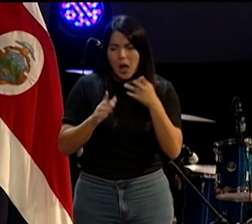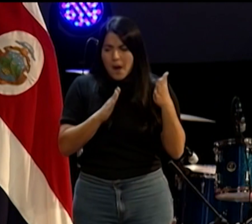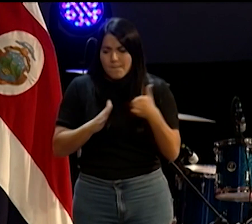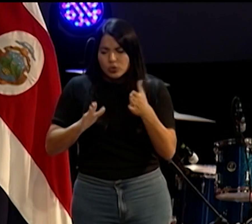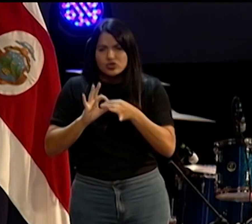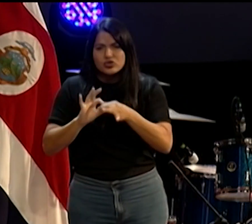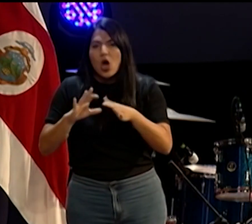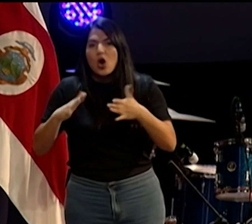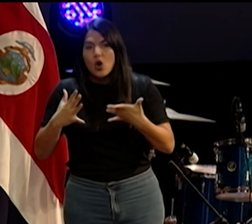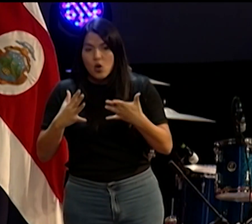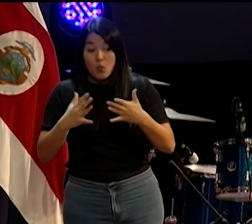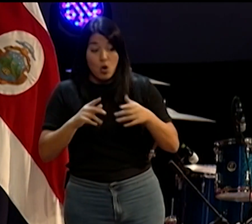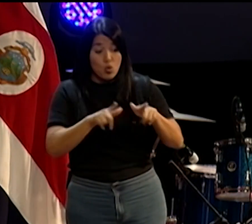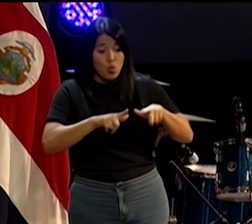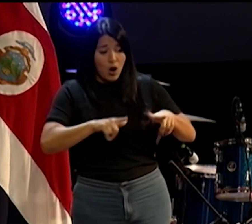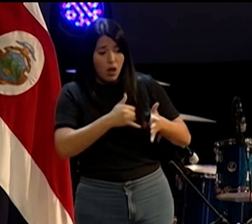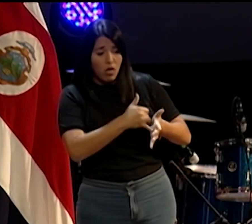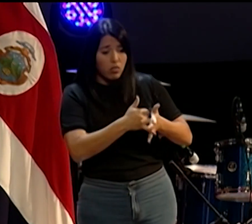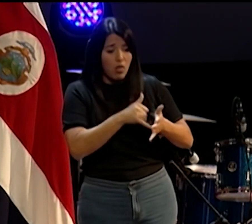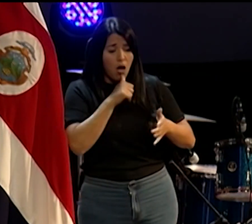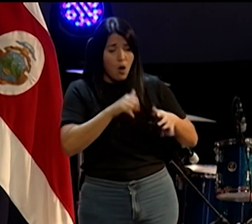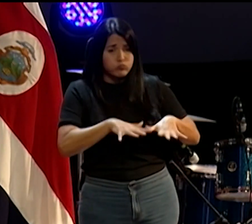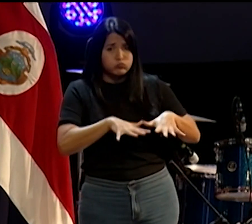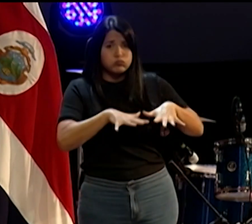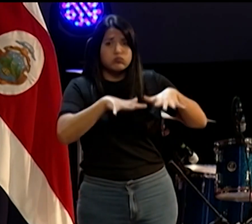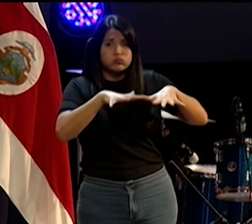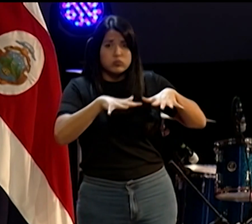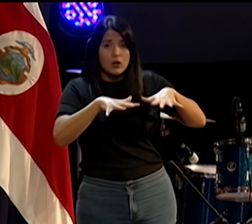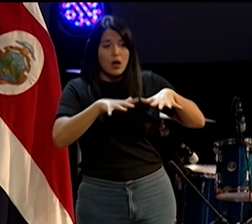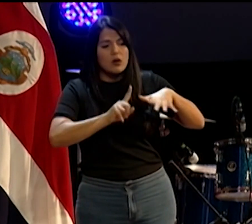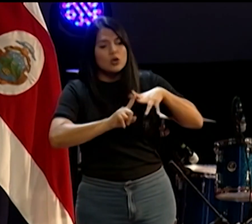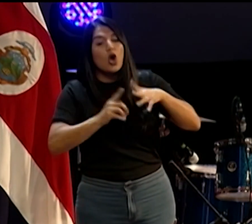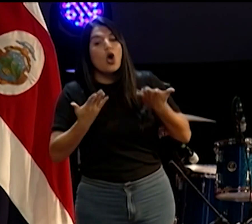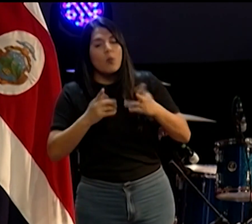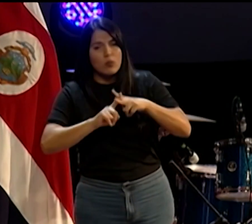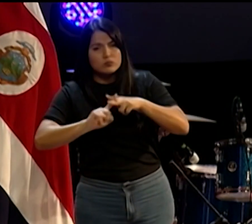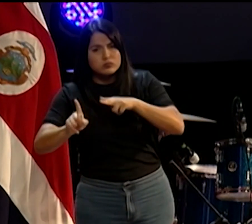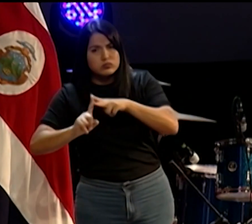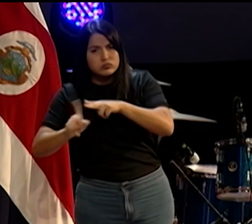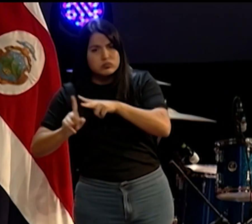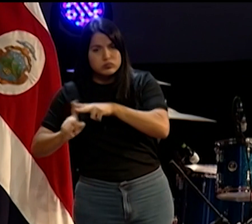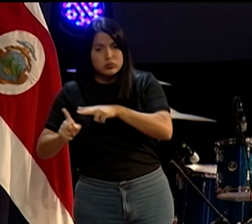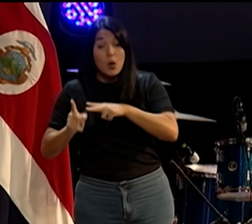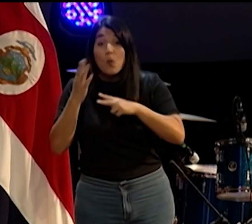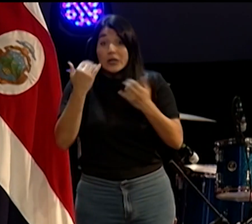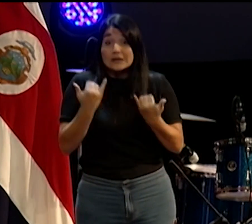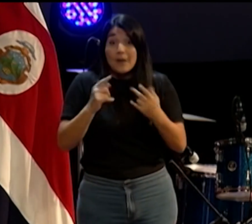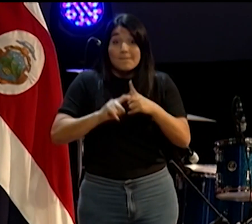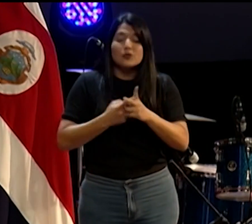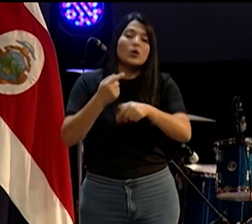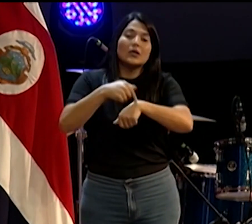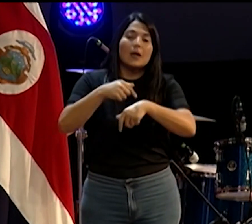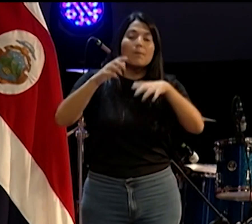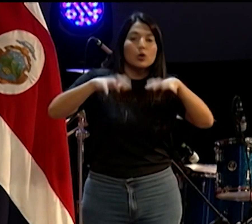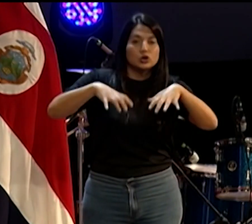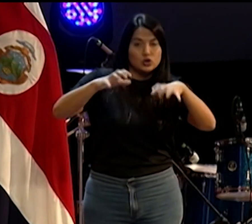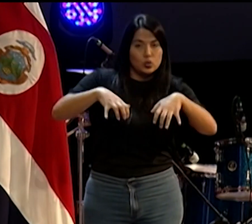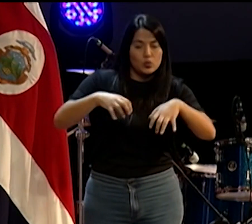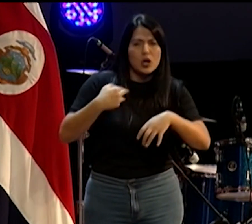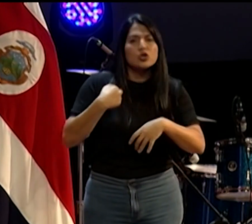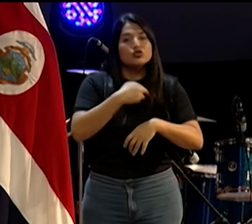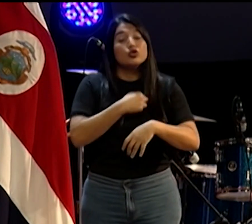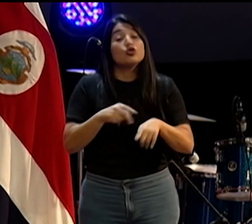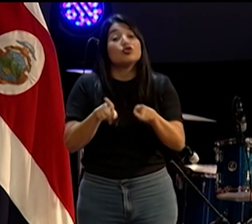la evacuación de zonas vulnerables por inundaciones, dado que ya estamos en la época lluviosa. Tenemos que trabajar protocolos